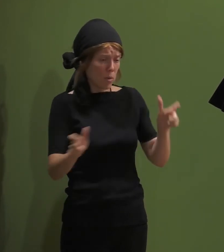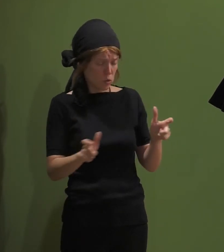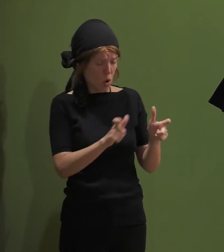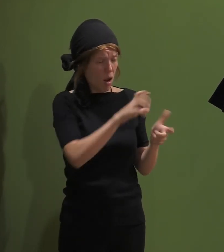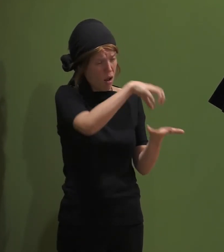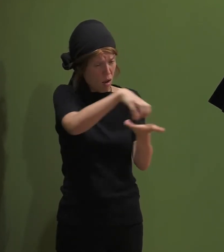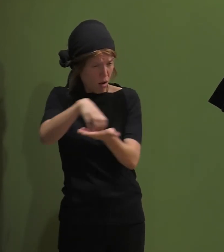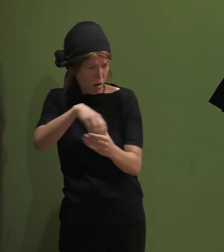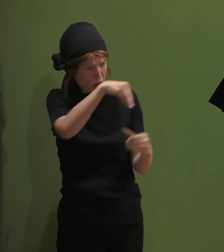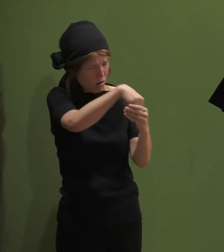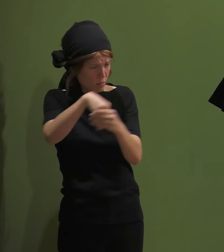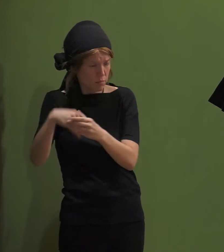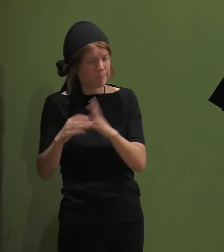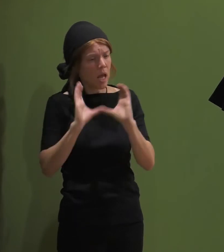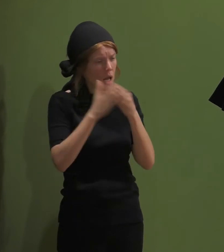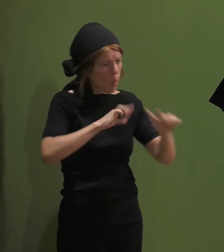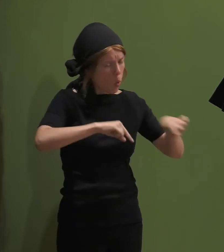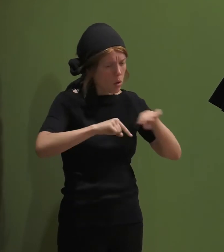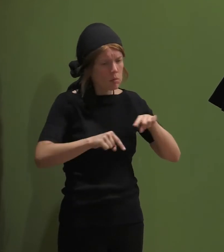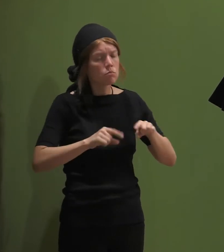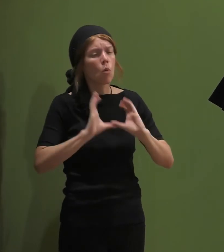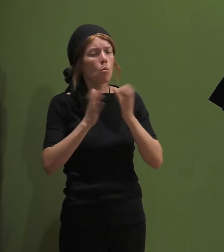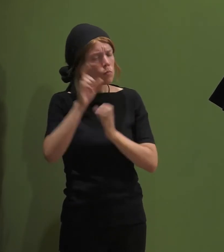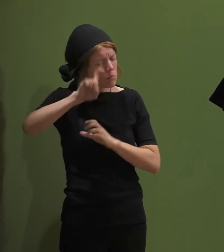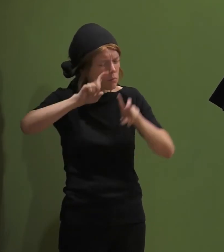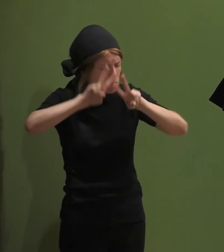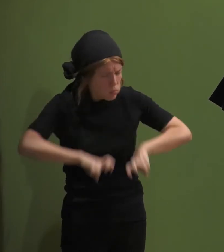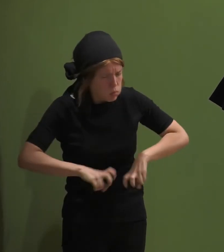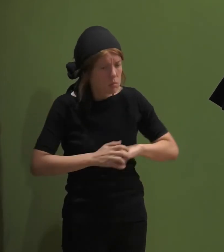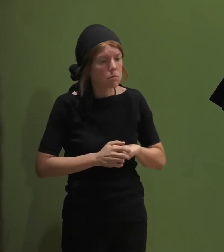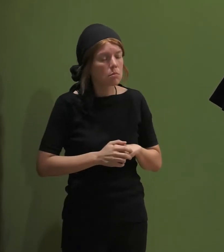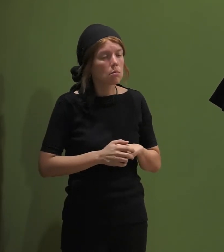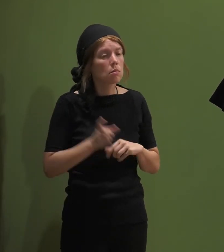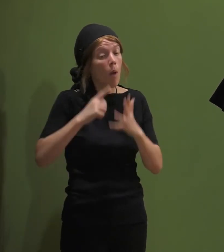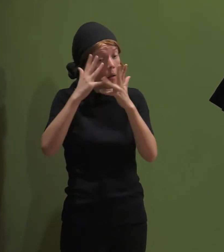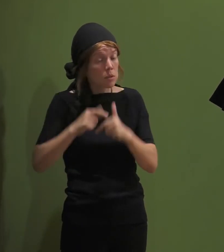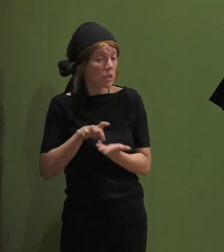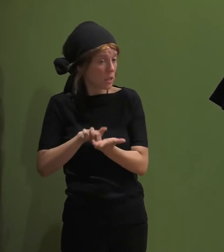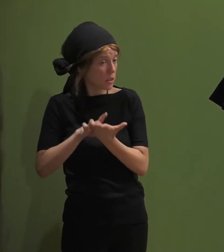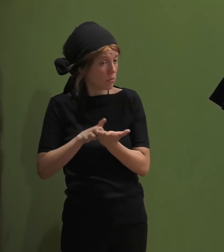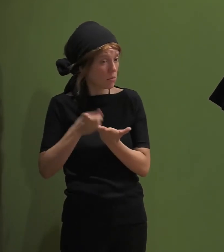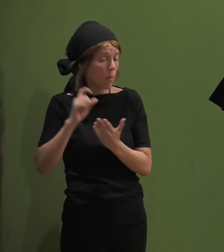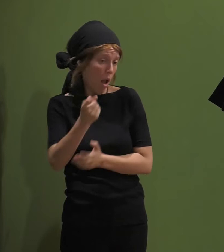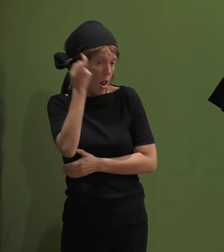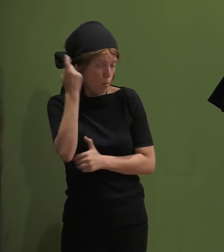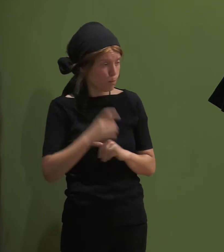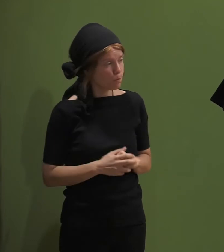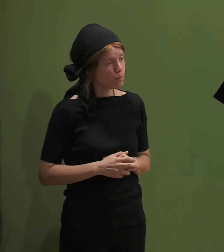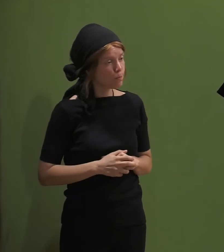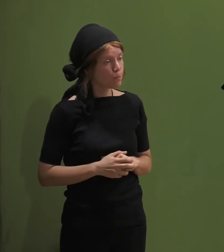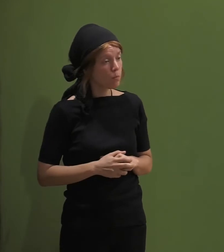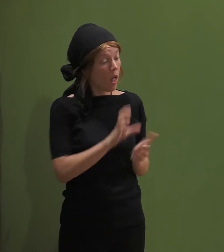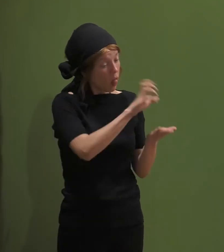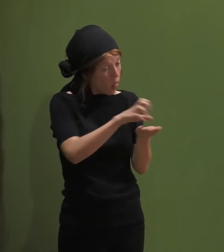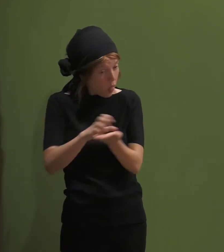respectivos centros, equipos directivos, personal docente e investigador, de administración y servicios y el alumnado.